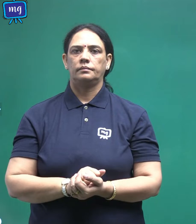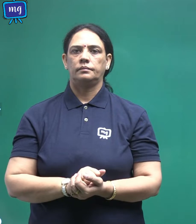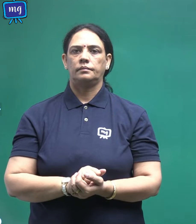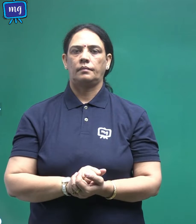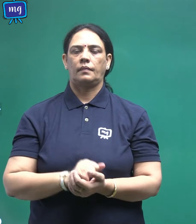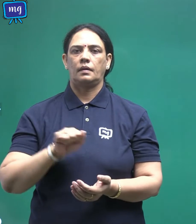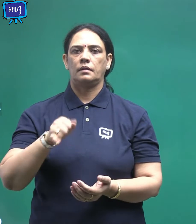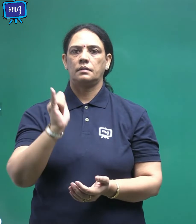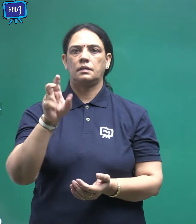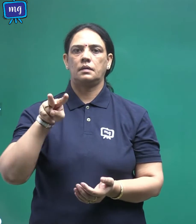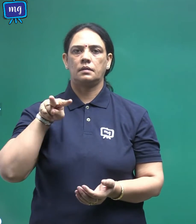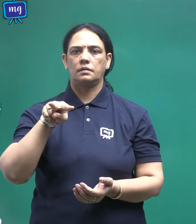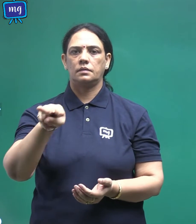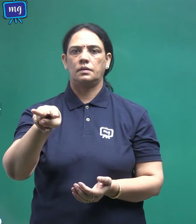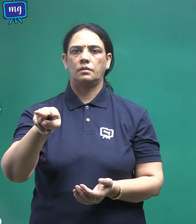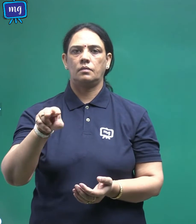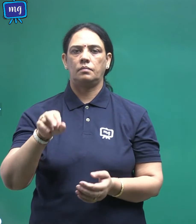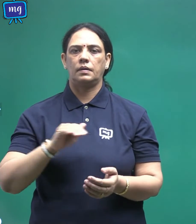600 बटे